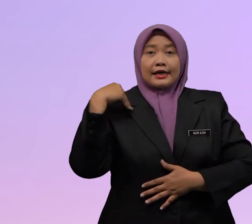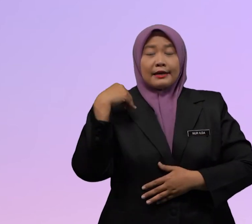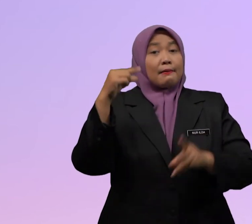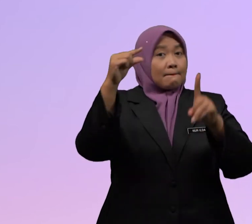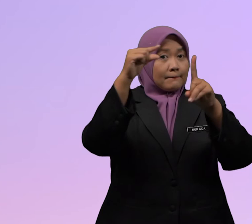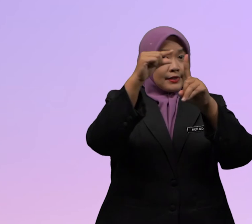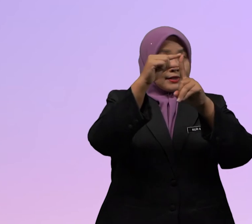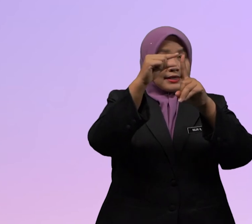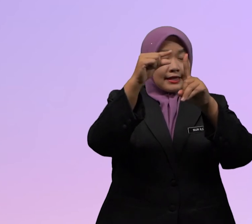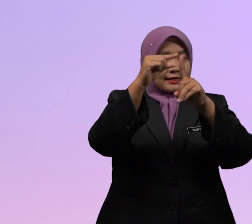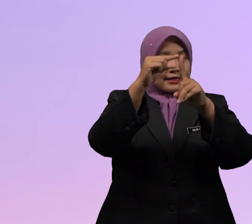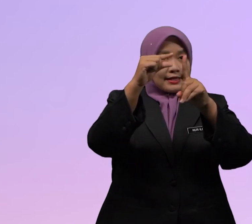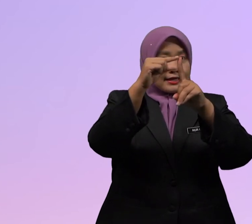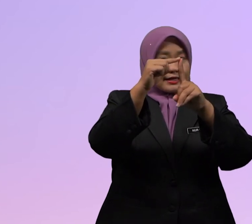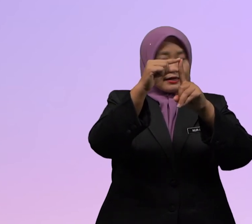dan perkataan.